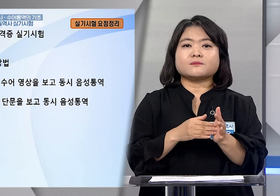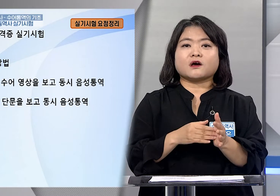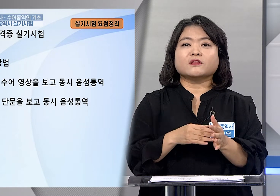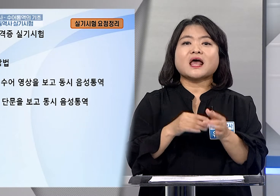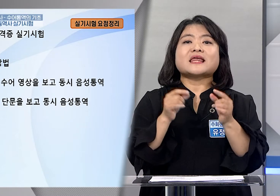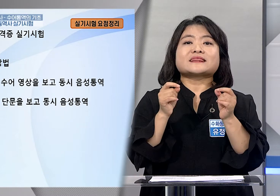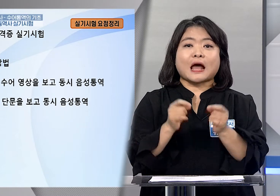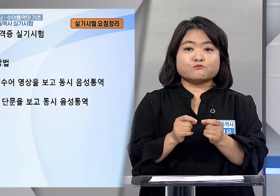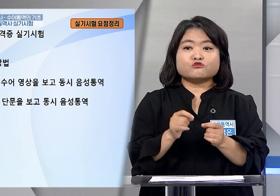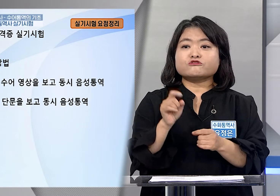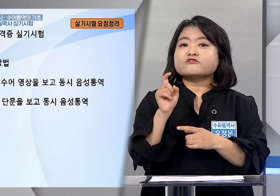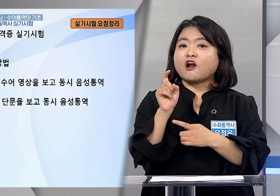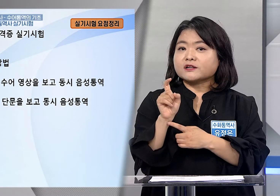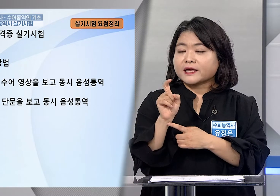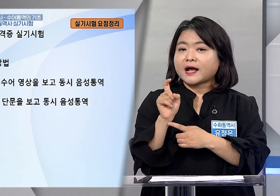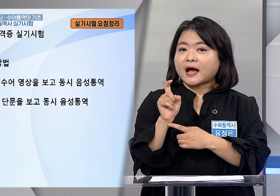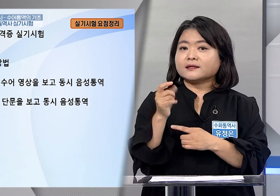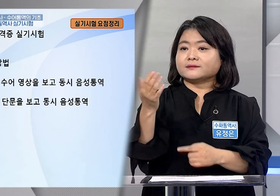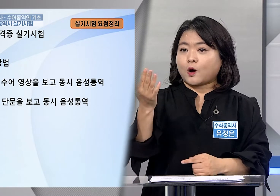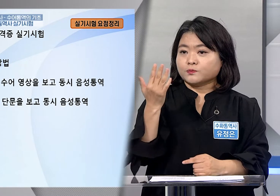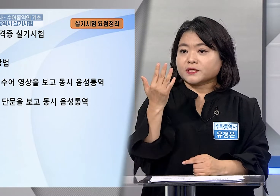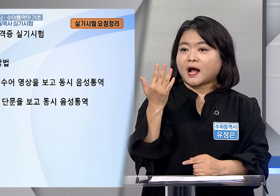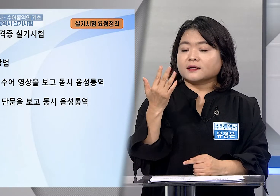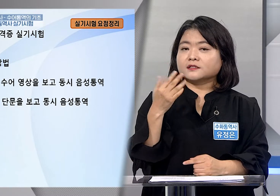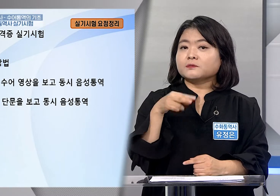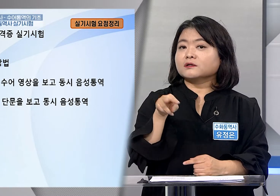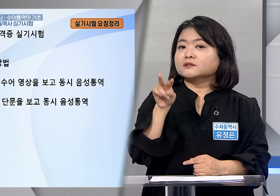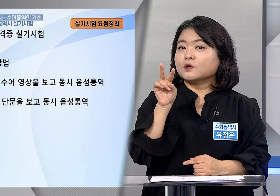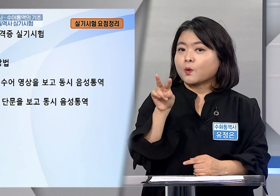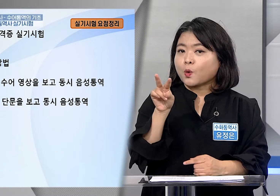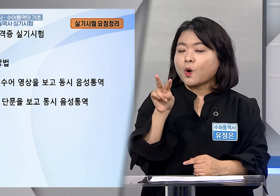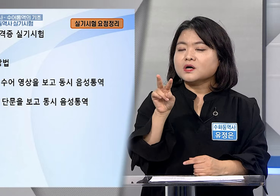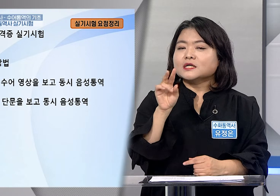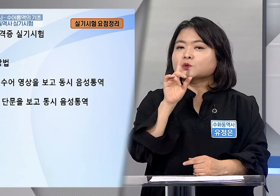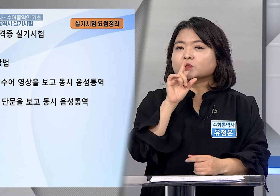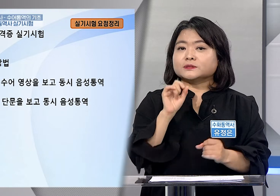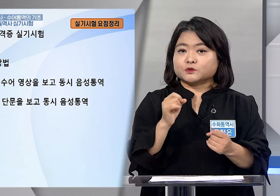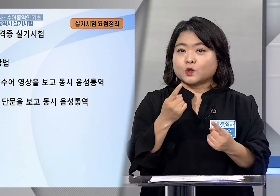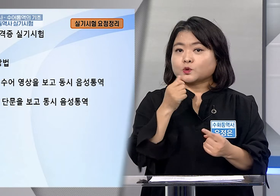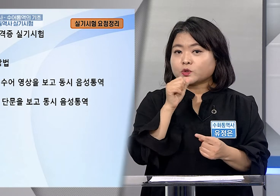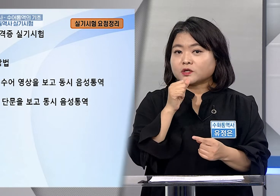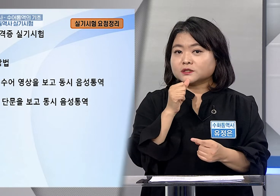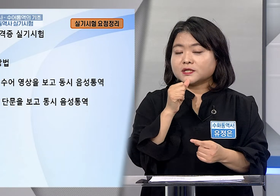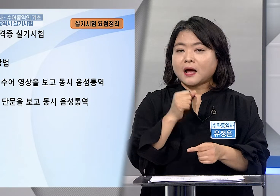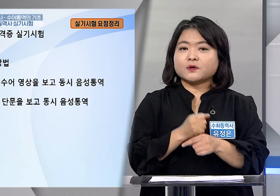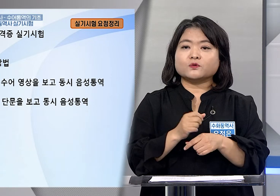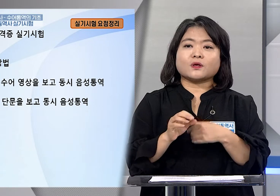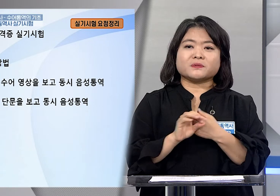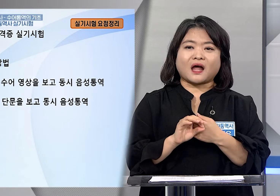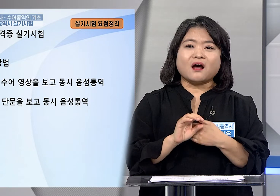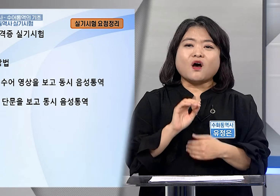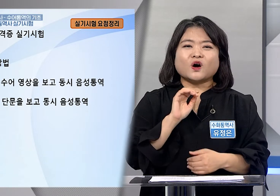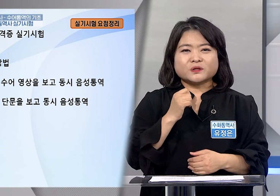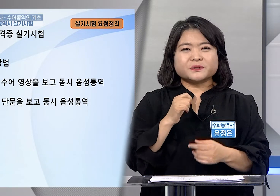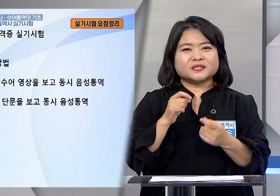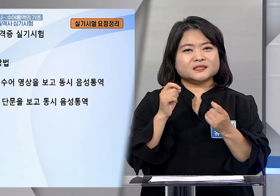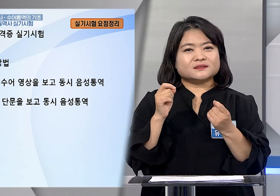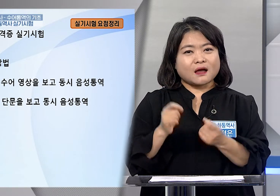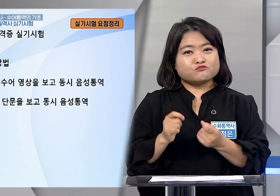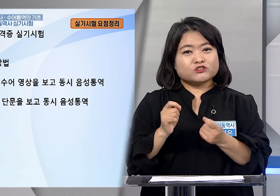끝나면 단문 10개가 나옵니다. 그러면 그걸 보고 동시 음성 통역을 하면 됩니다. 어렵기는 단문이